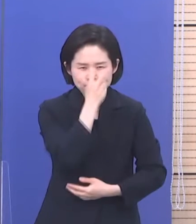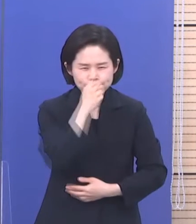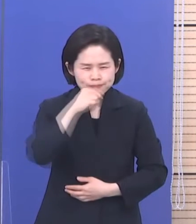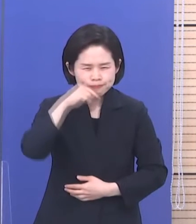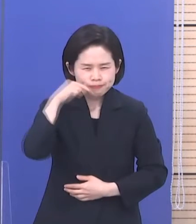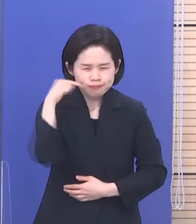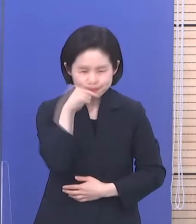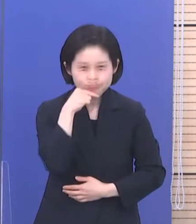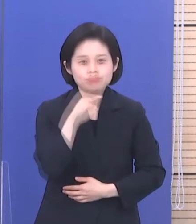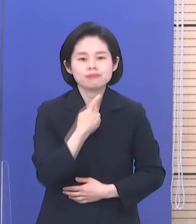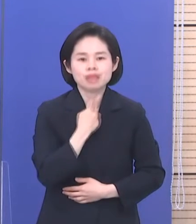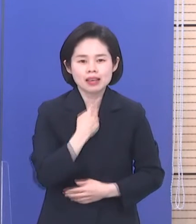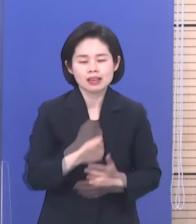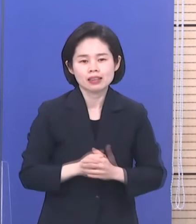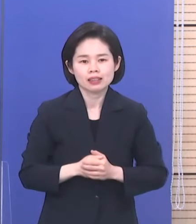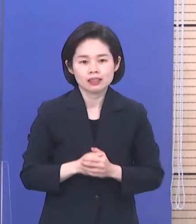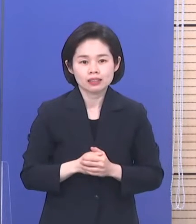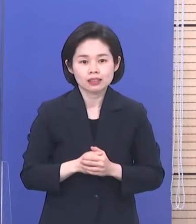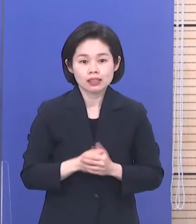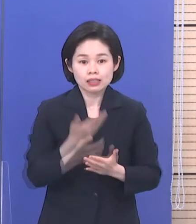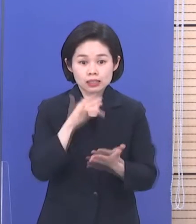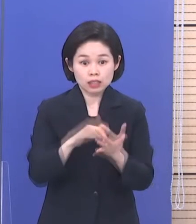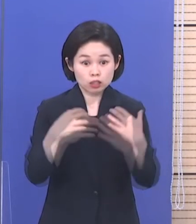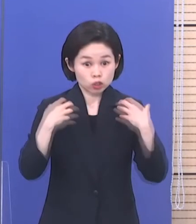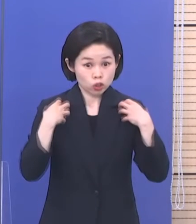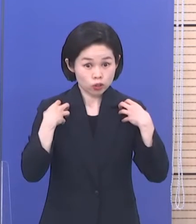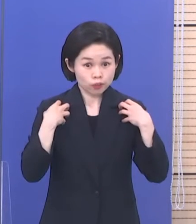검증하였습니다. 이를 위하여 식약처는